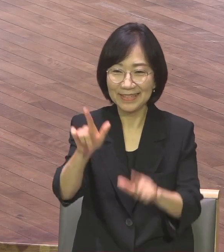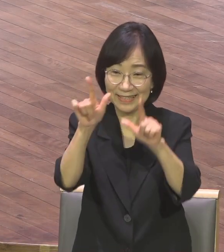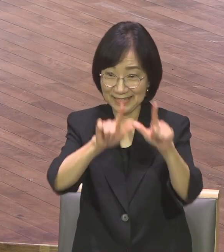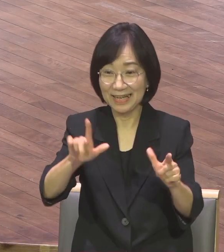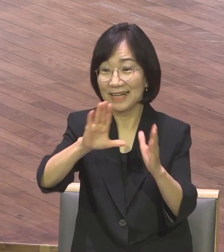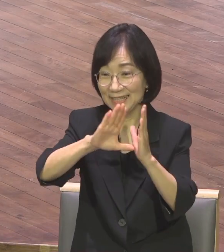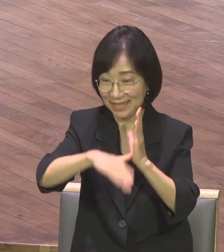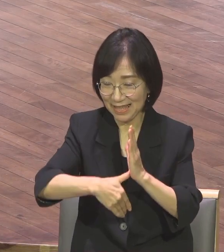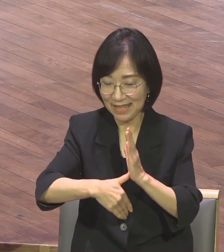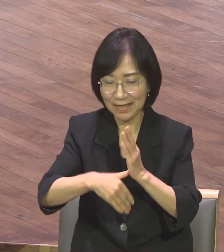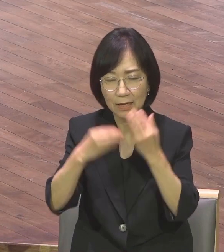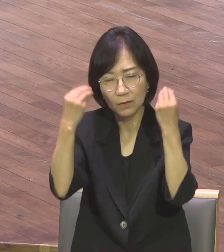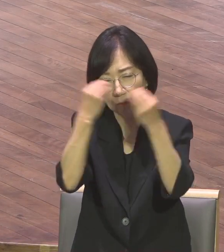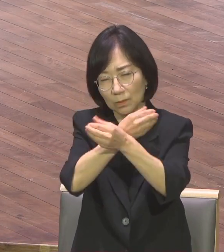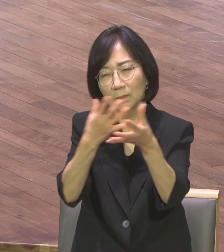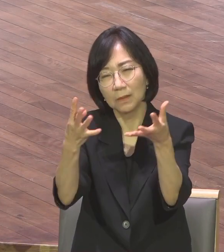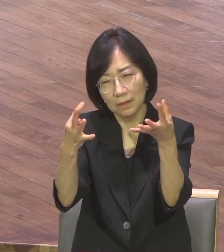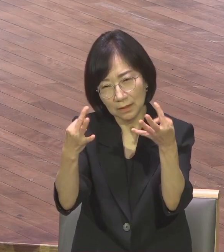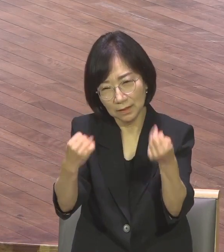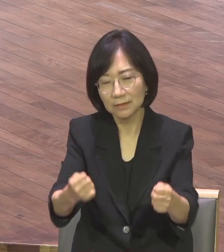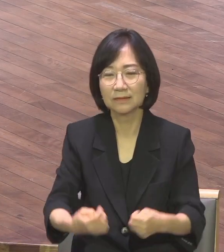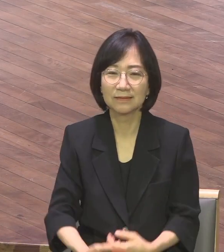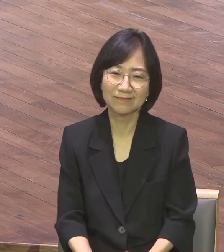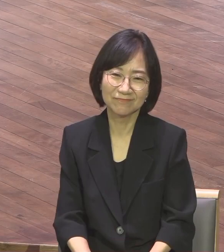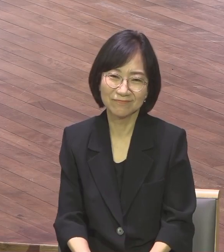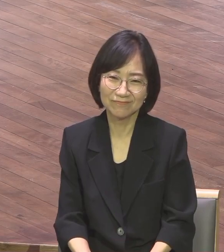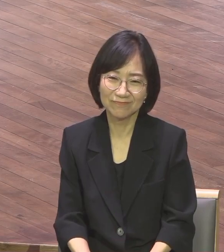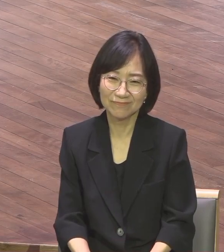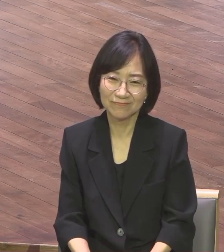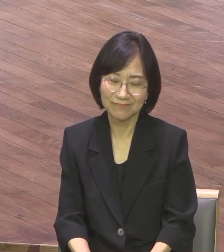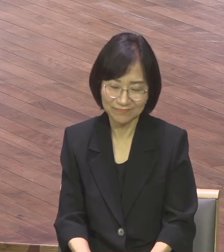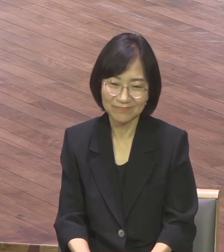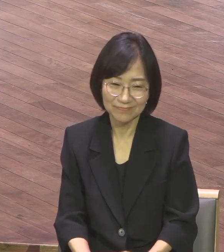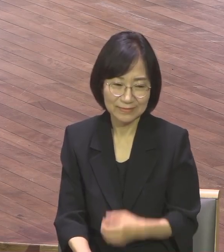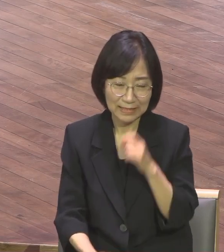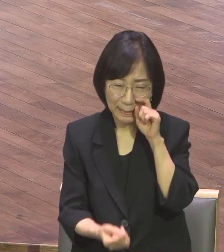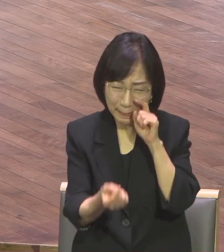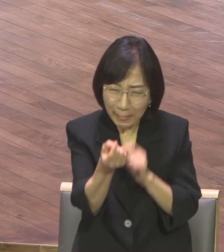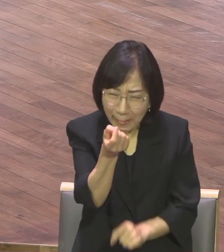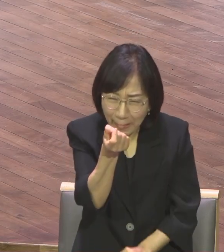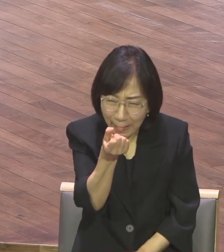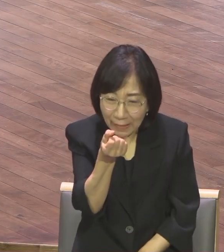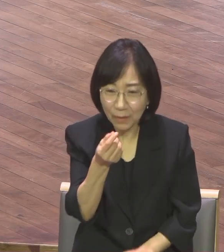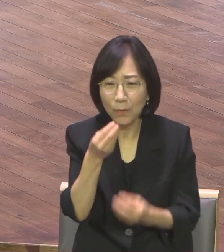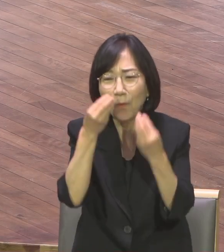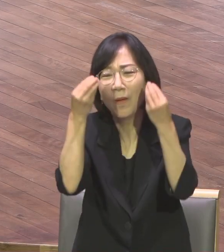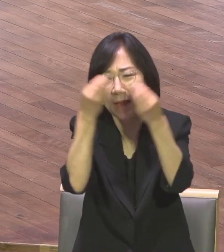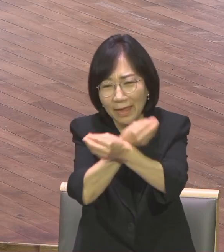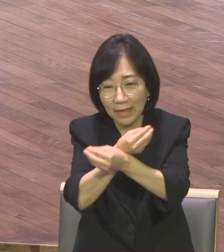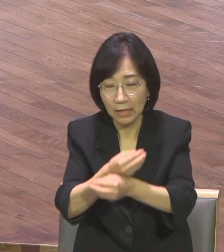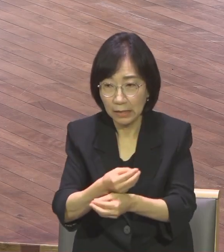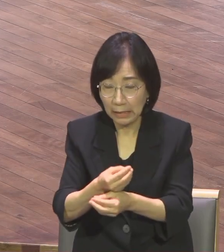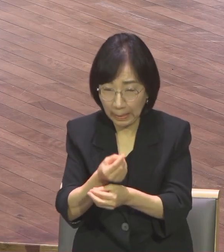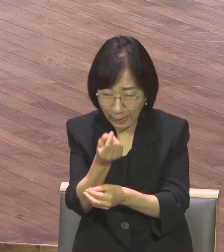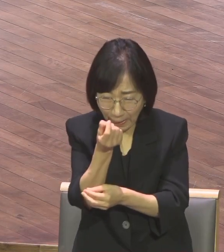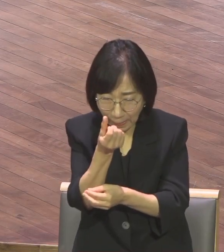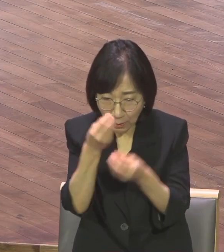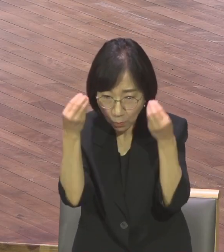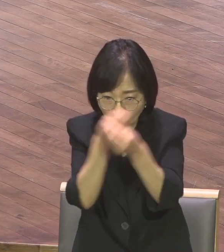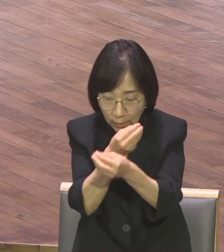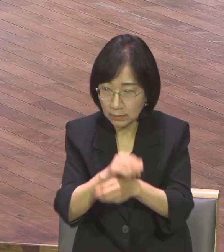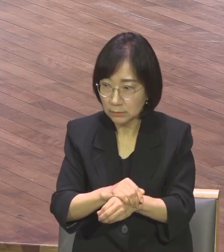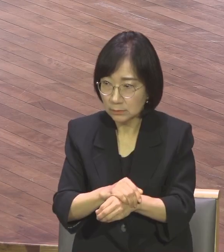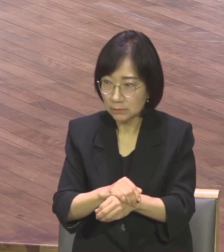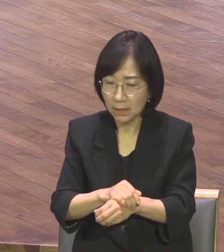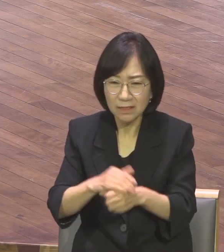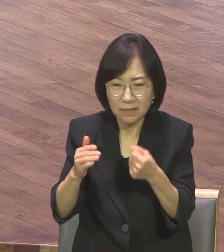아주 자주 일어납니다. 사소한 오해가 인간관계에 금을 쫙